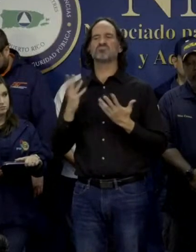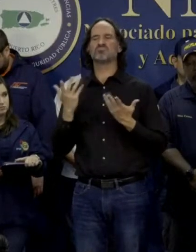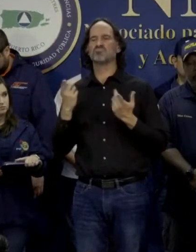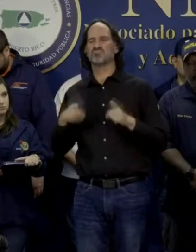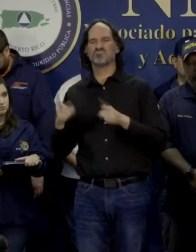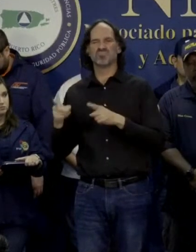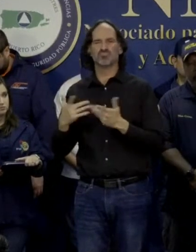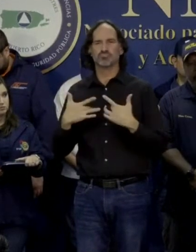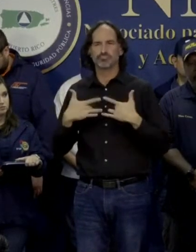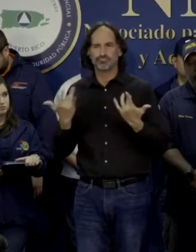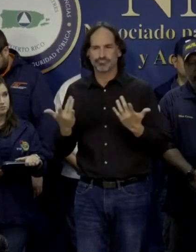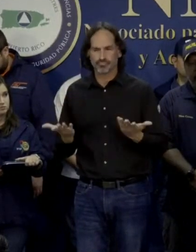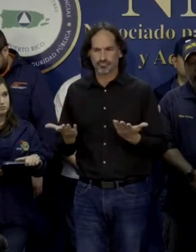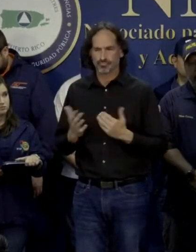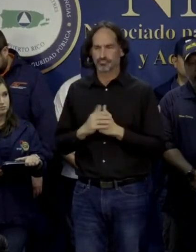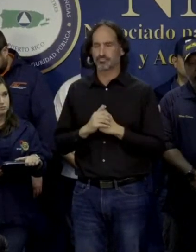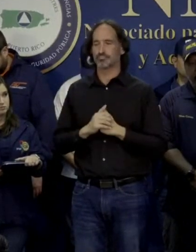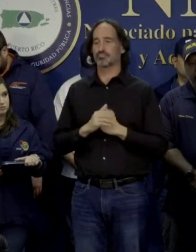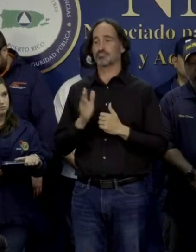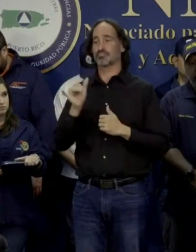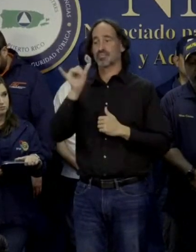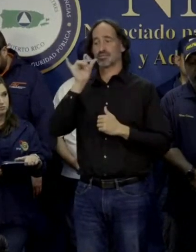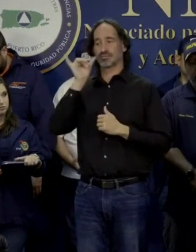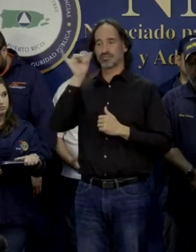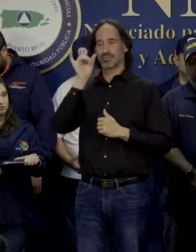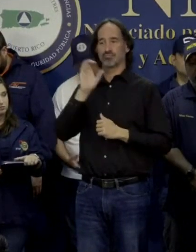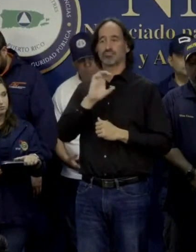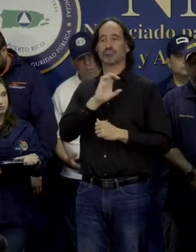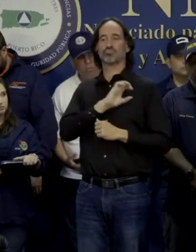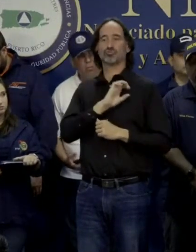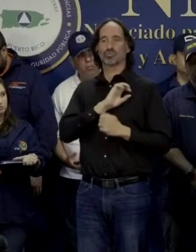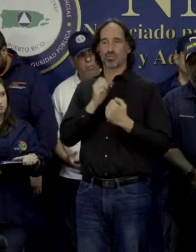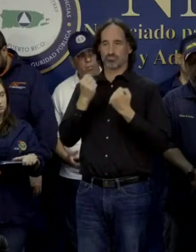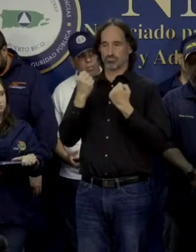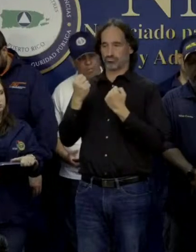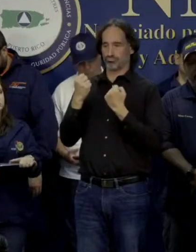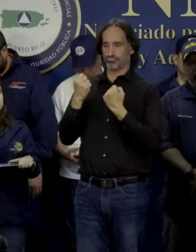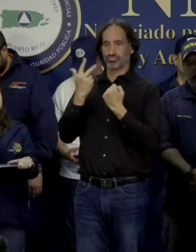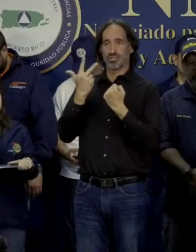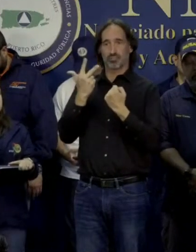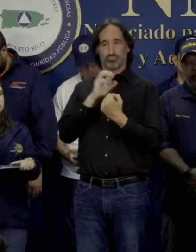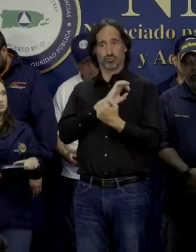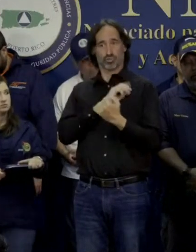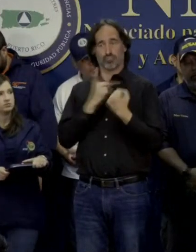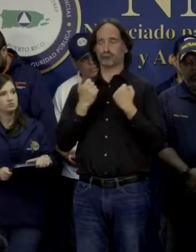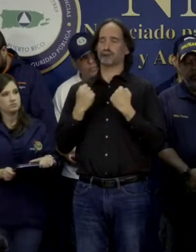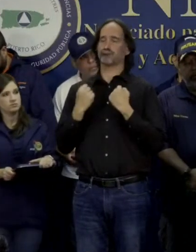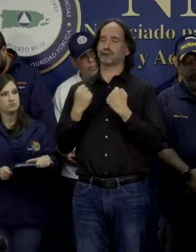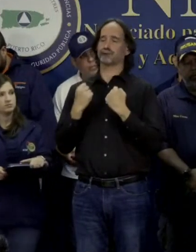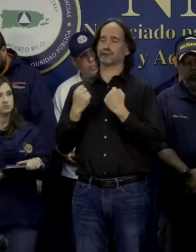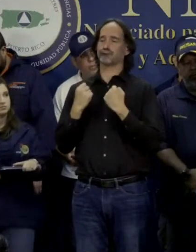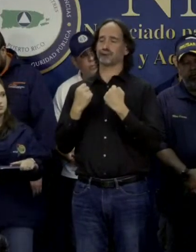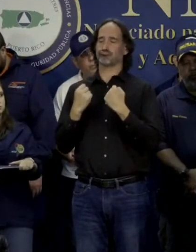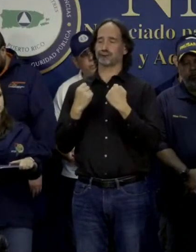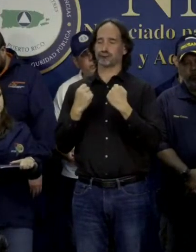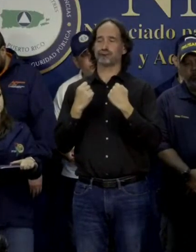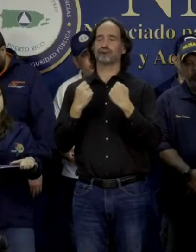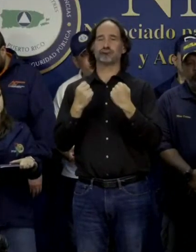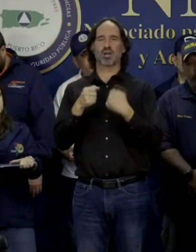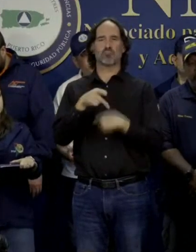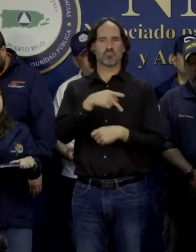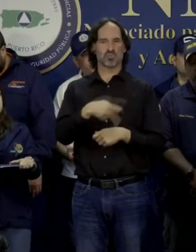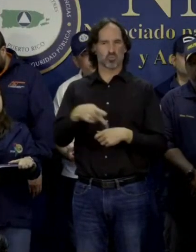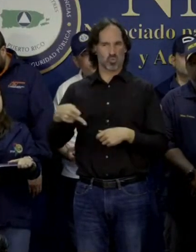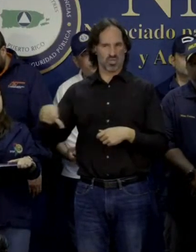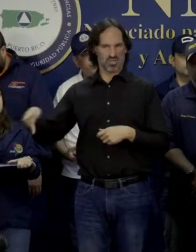un sargento con tres agentes por la carretera 385 en el sector Tallaboa, en Peñuelas, y una corriente impactó el